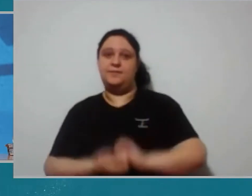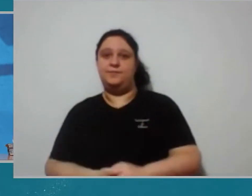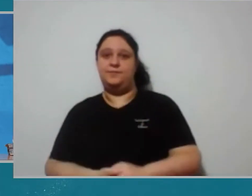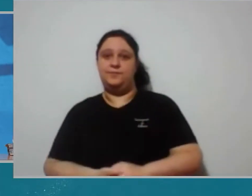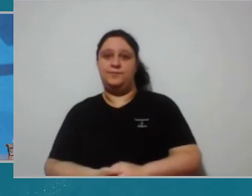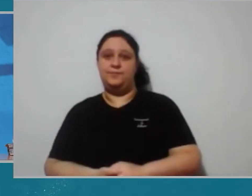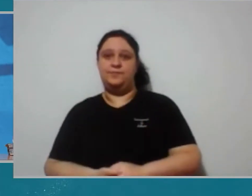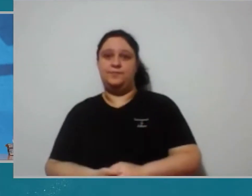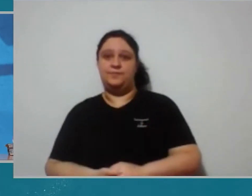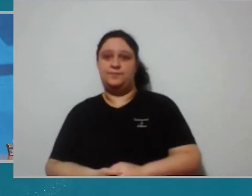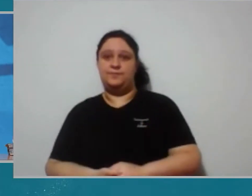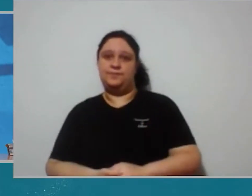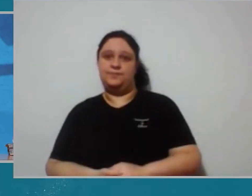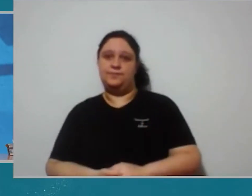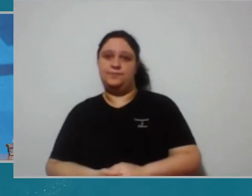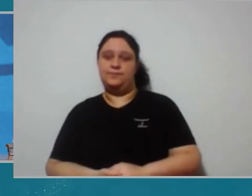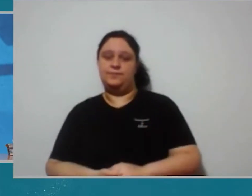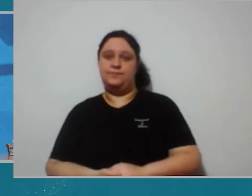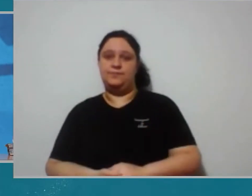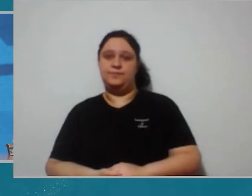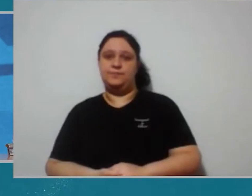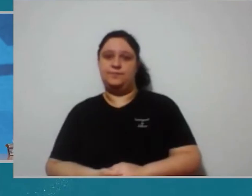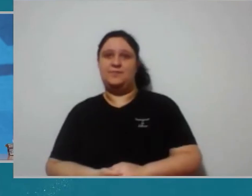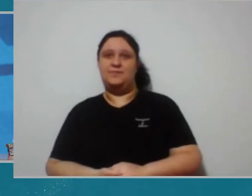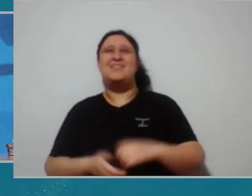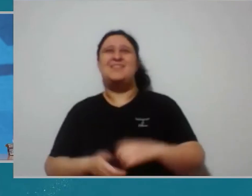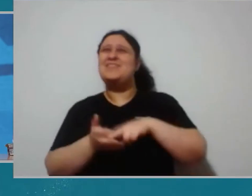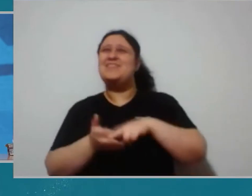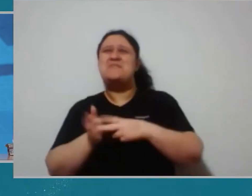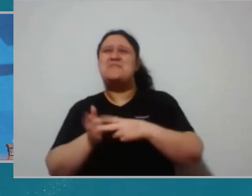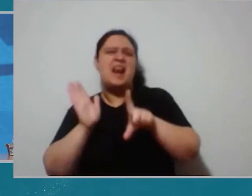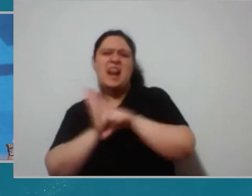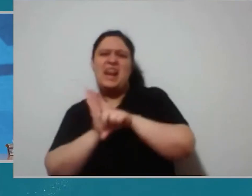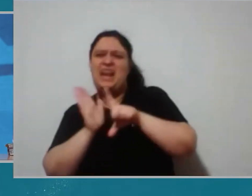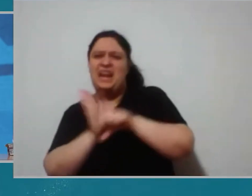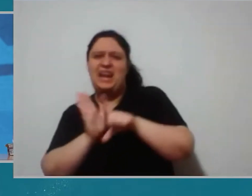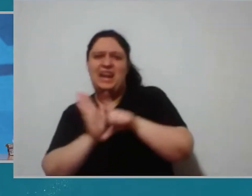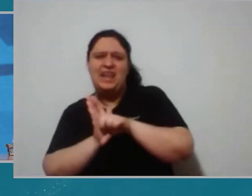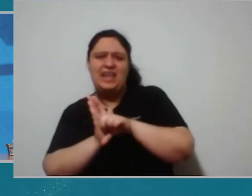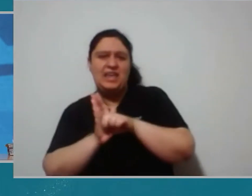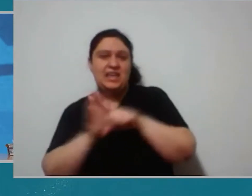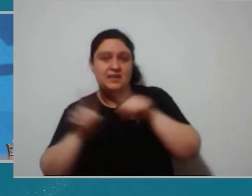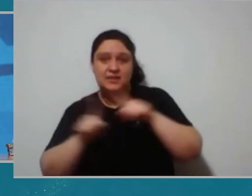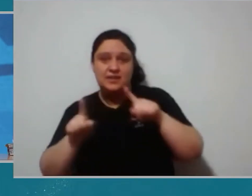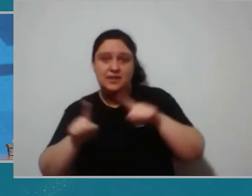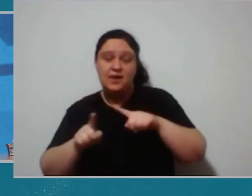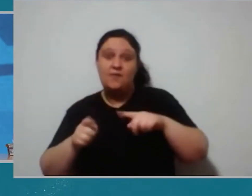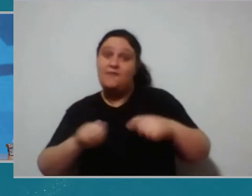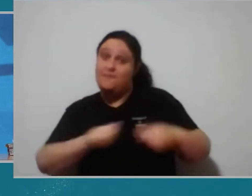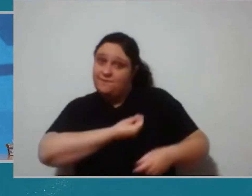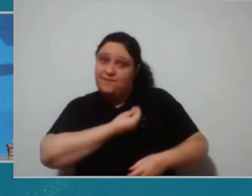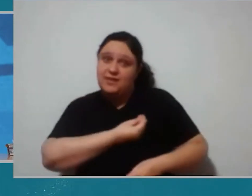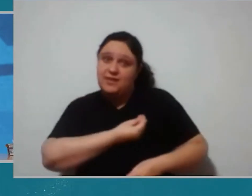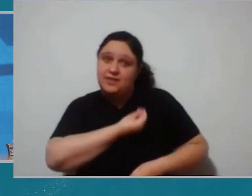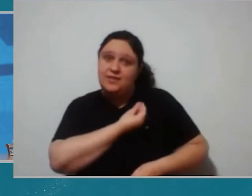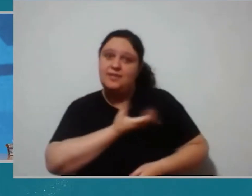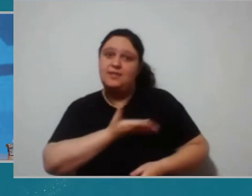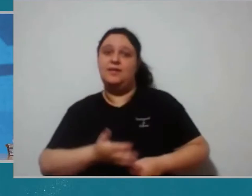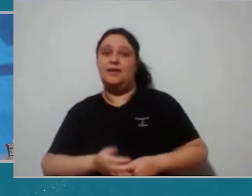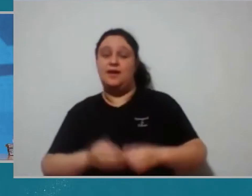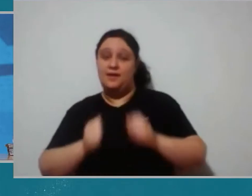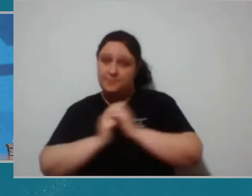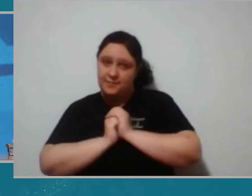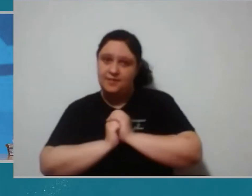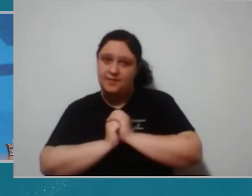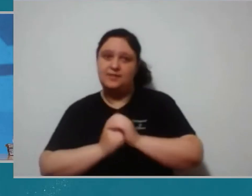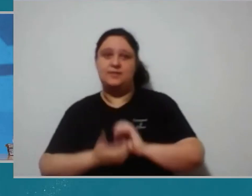Não é regulamentos de lei. Não é lei. Agora é vida. Amém, irmãos?